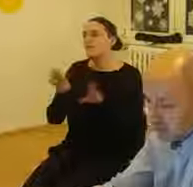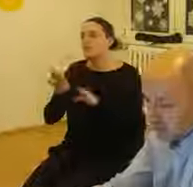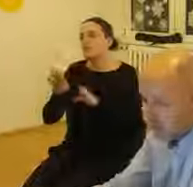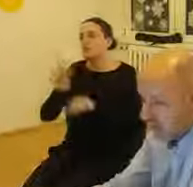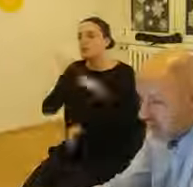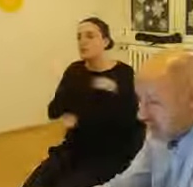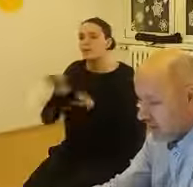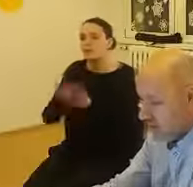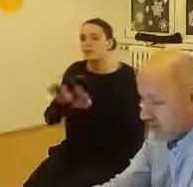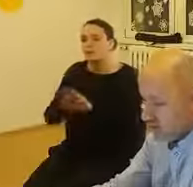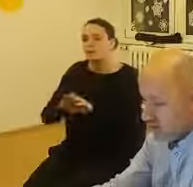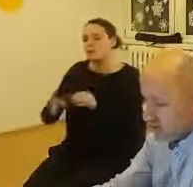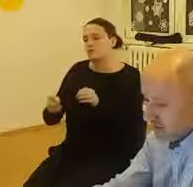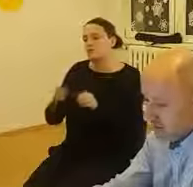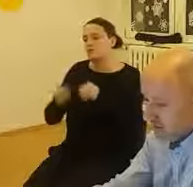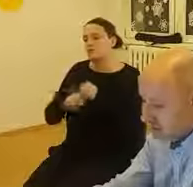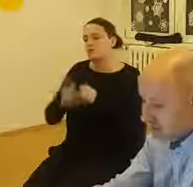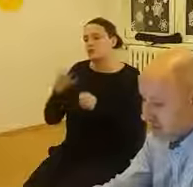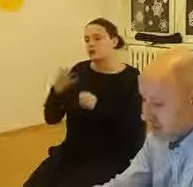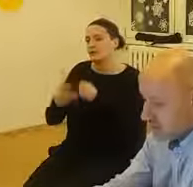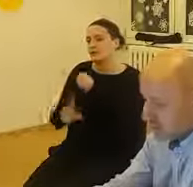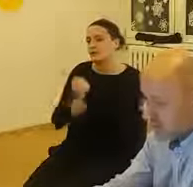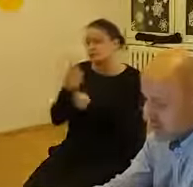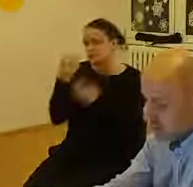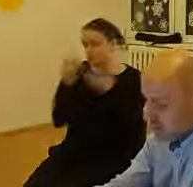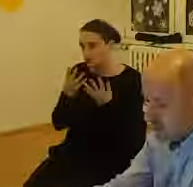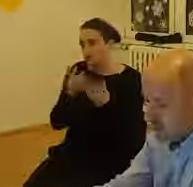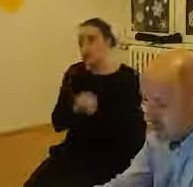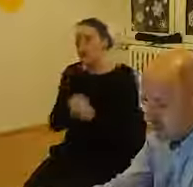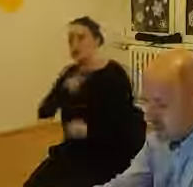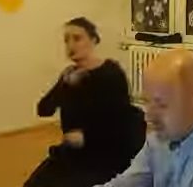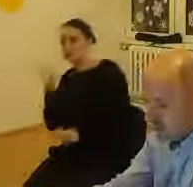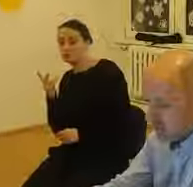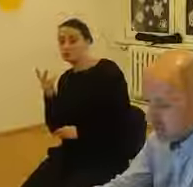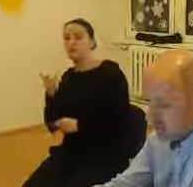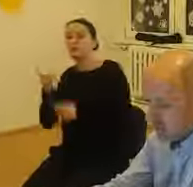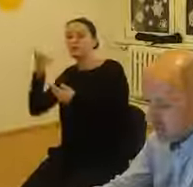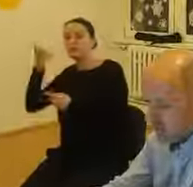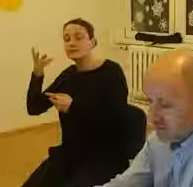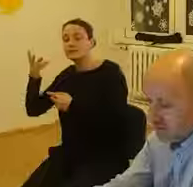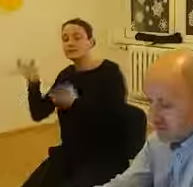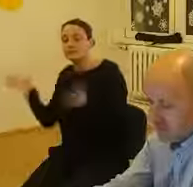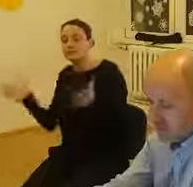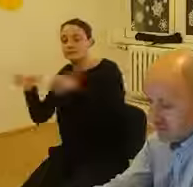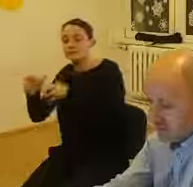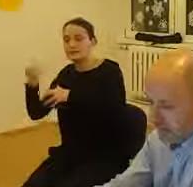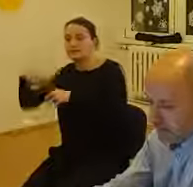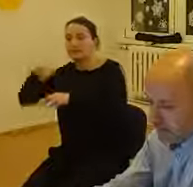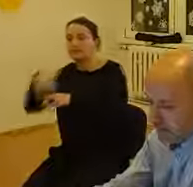ulicy Kołobrzyskiej, a drugie zdjęcie pokazuje jedną z sesji naszej Rady Dzielnicy.